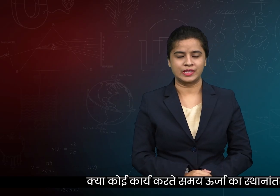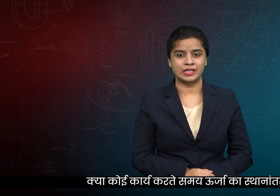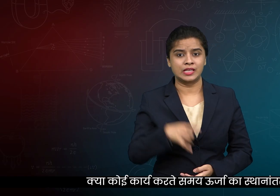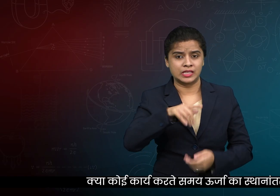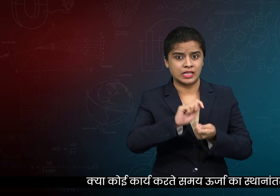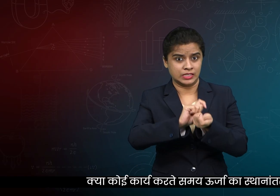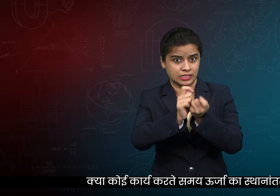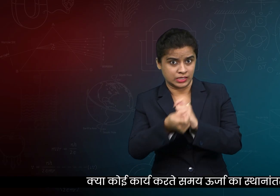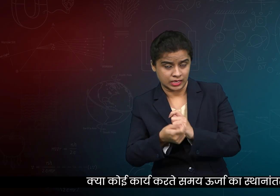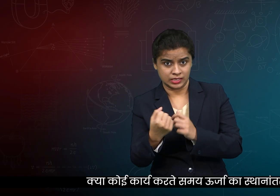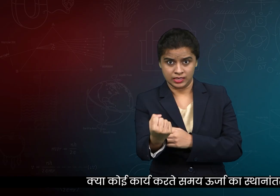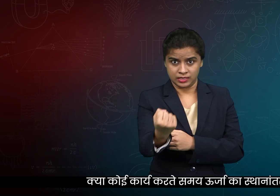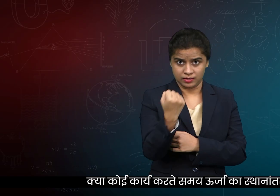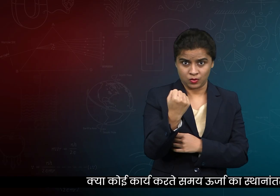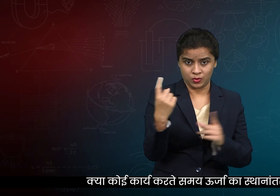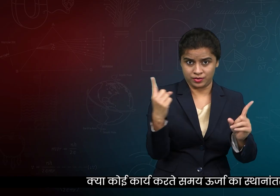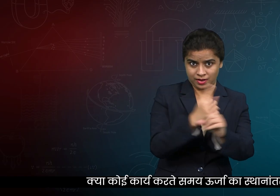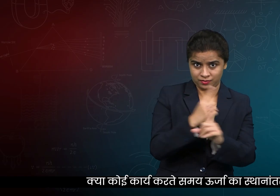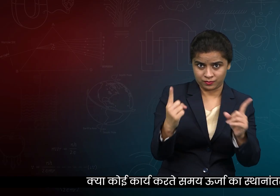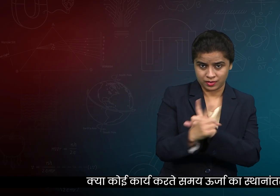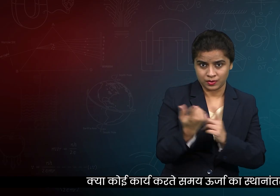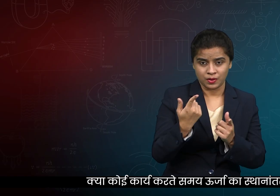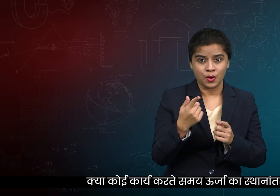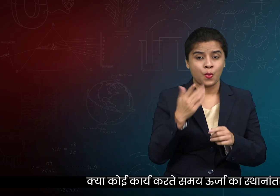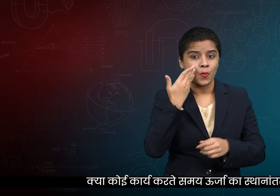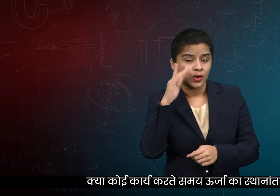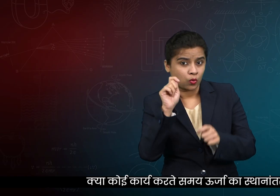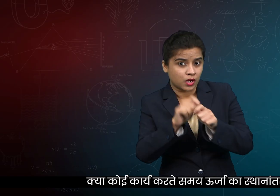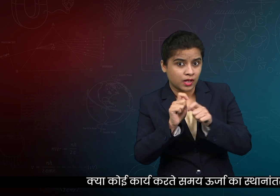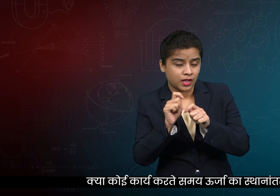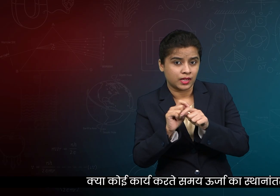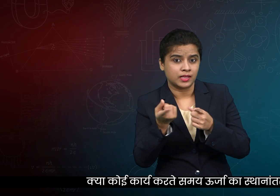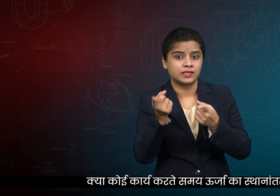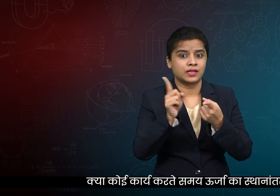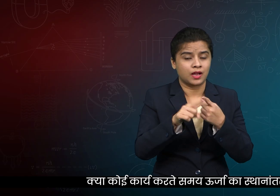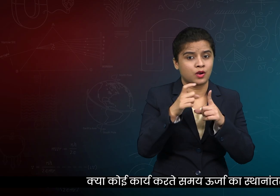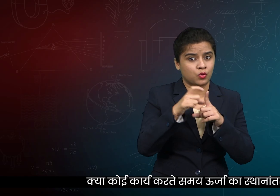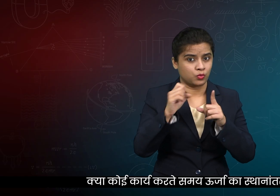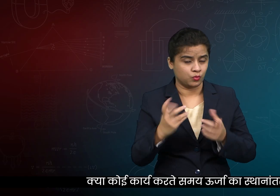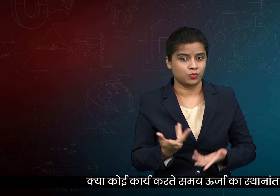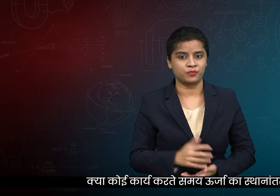क्या कोई कार्य करते समय ऊर्जा का स्थानांतरण होता है?